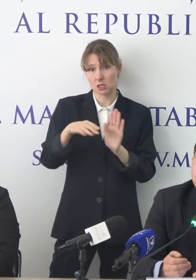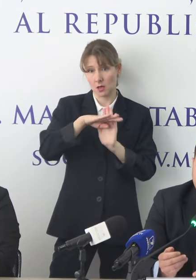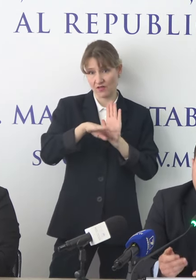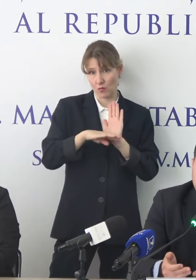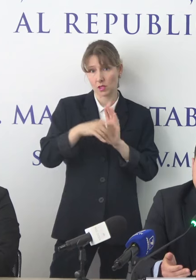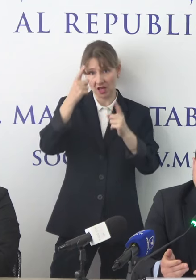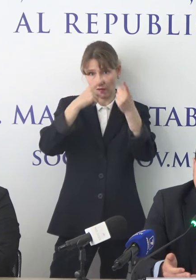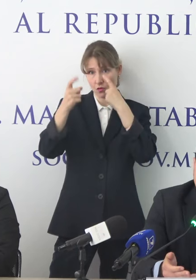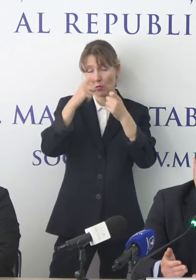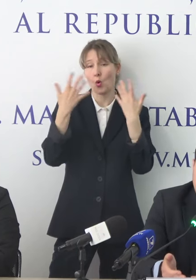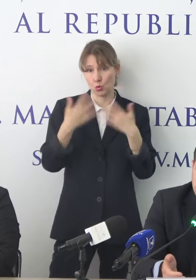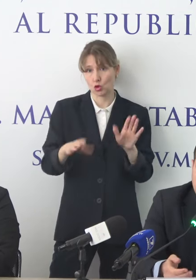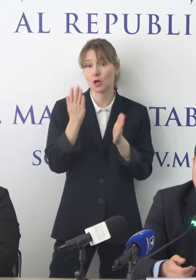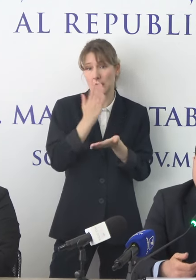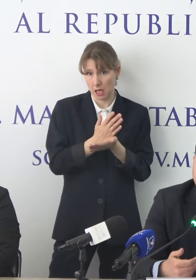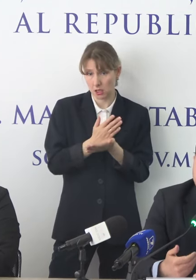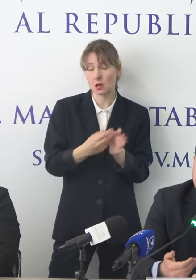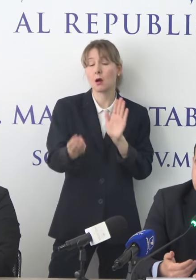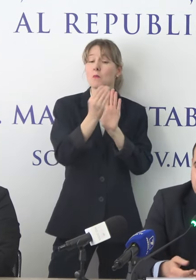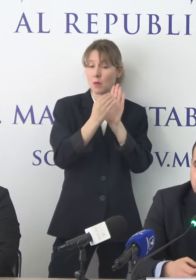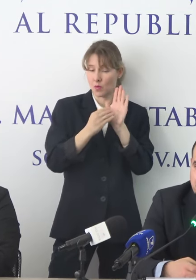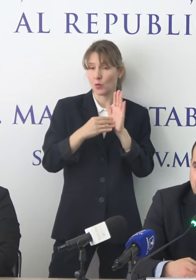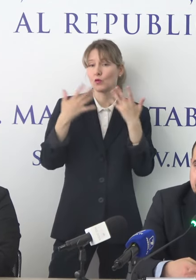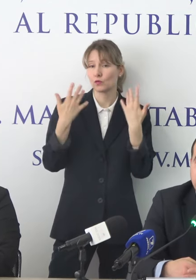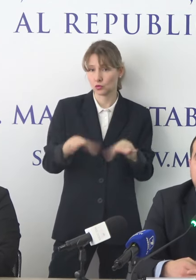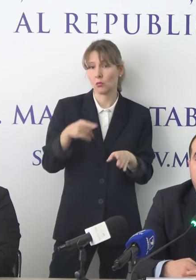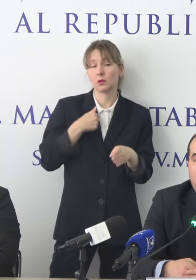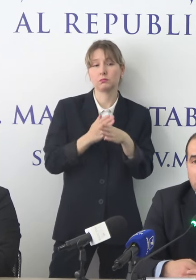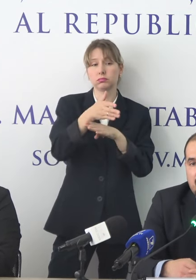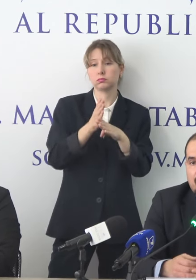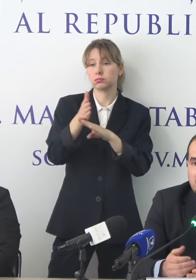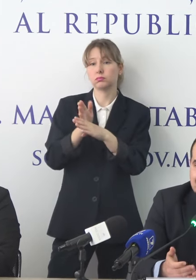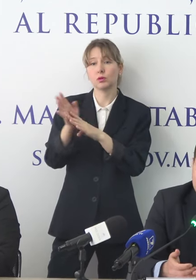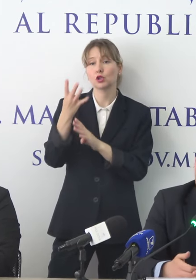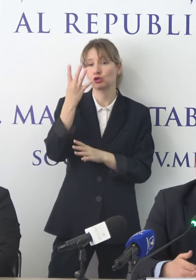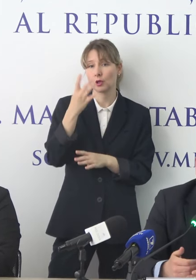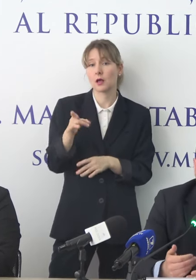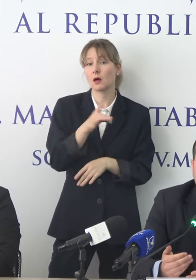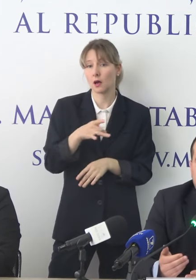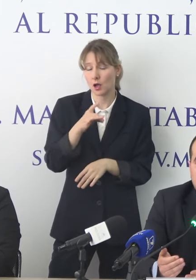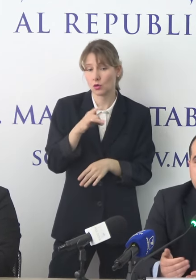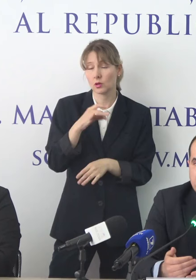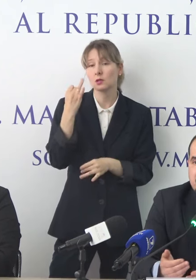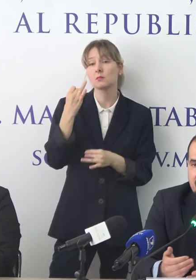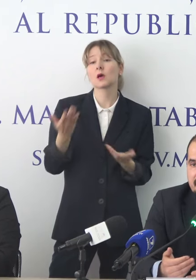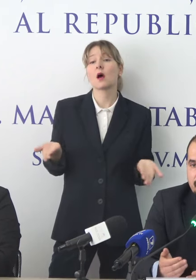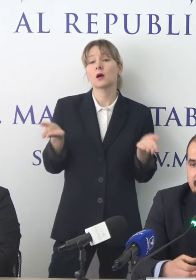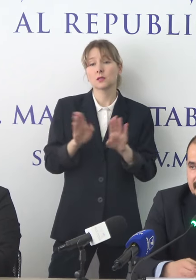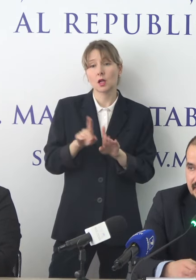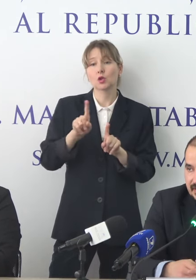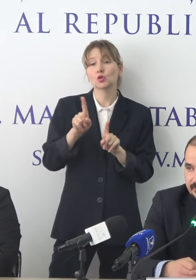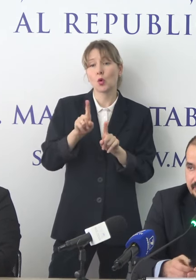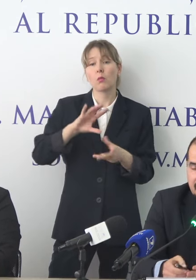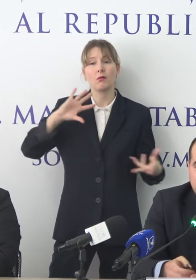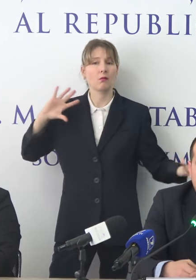Deci sistemul informațional este finalizat, noi l-am pilotat în 4 raioane. Acum urmează să ajustăm, să facem